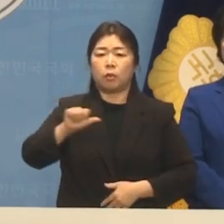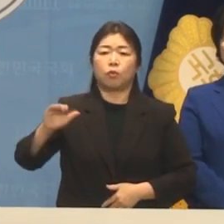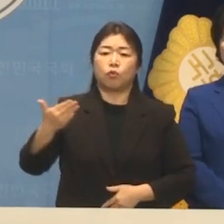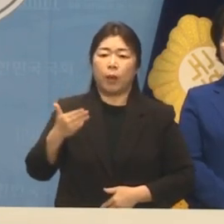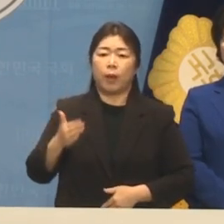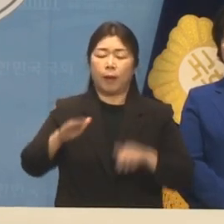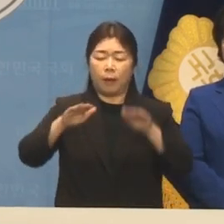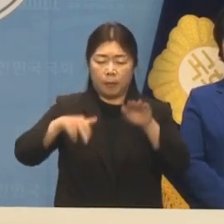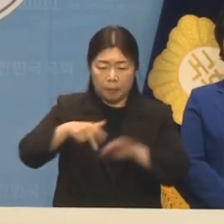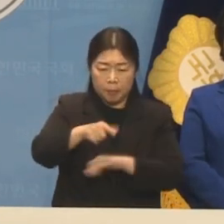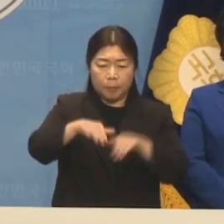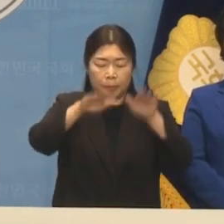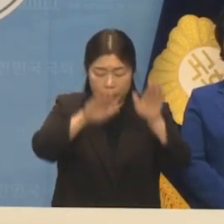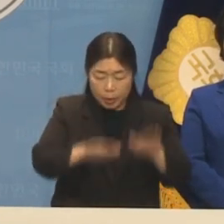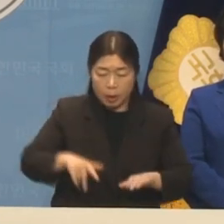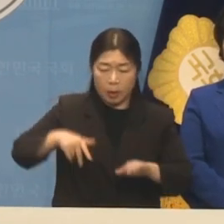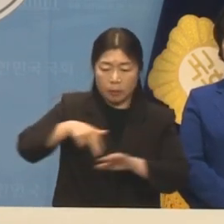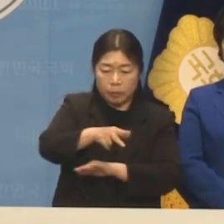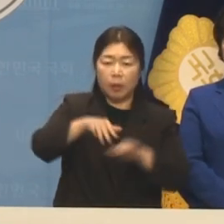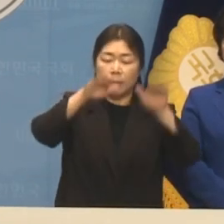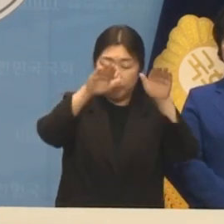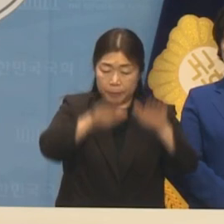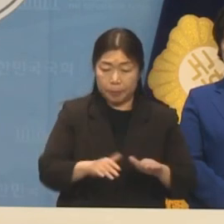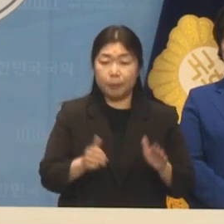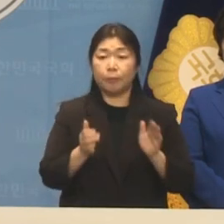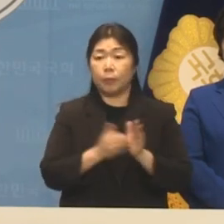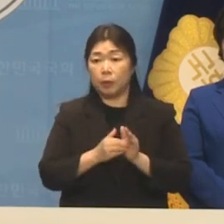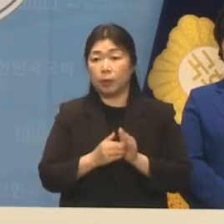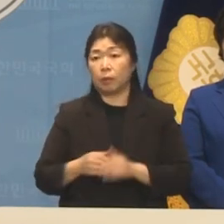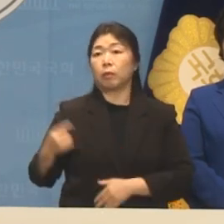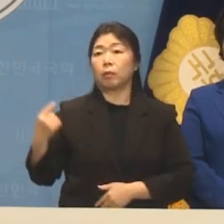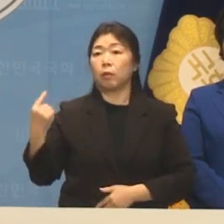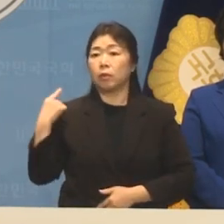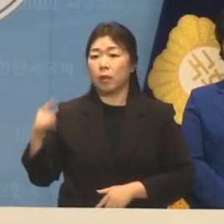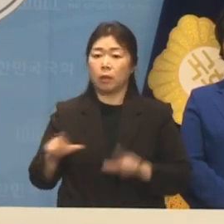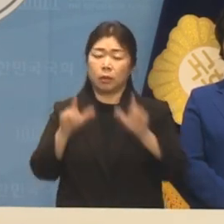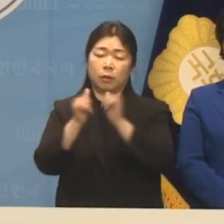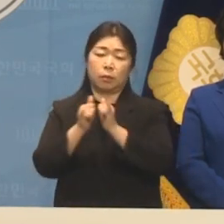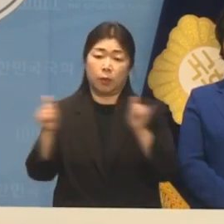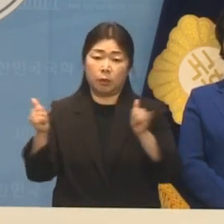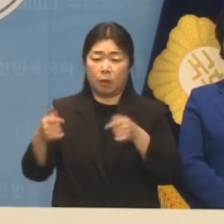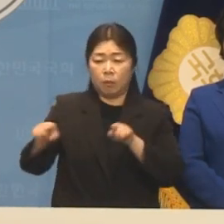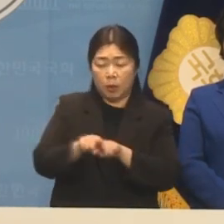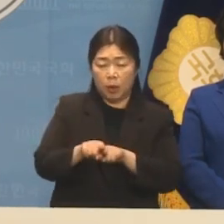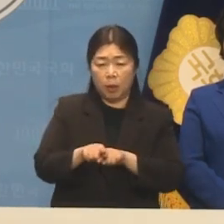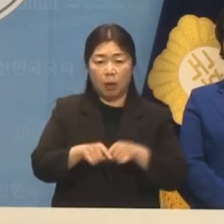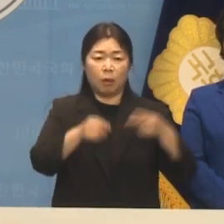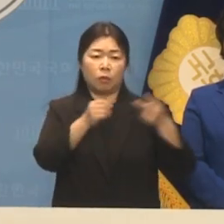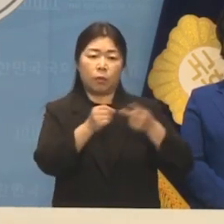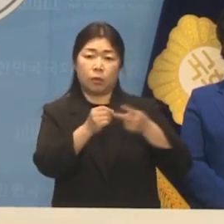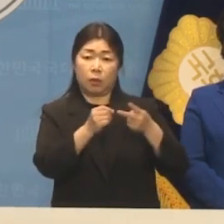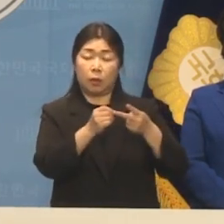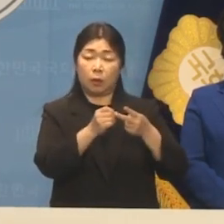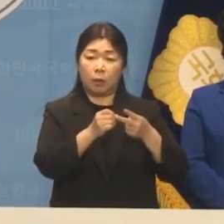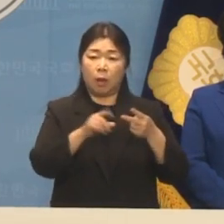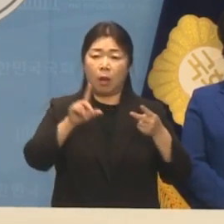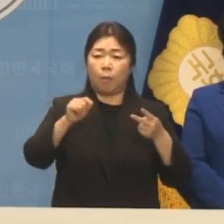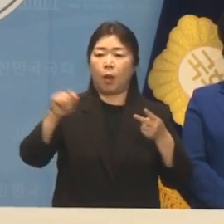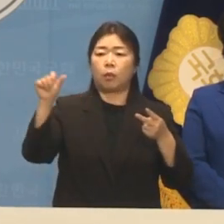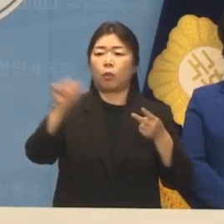15,900배를 했습니다. 그리고 어제 시민과 함께 두 번째 15,900배를